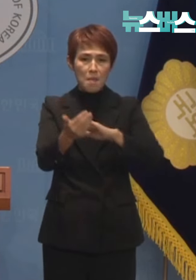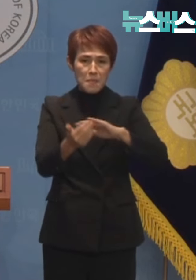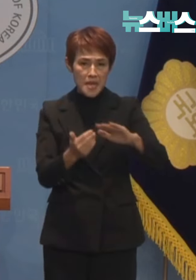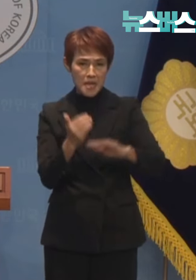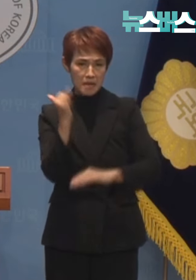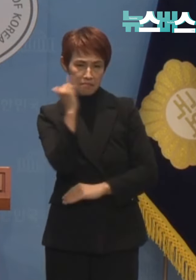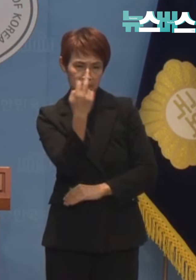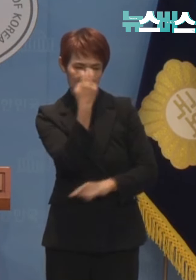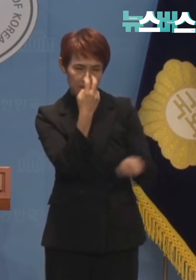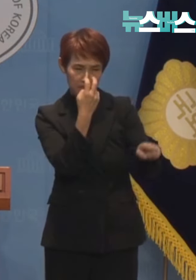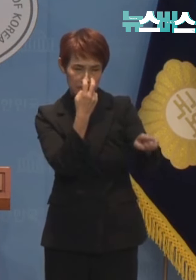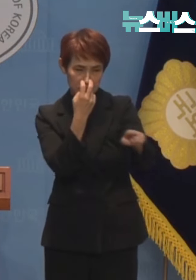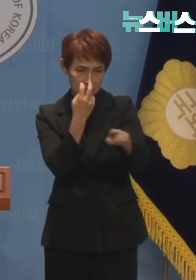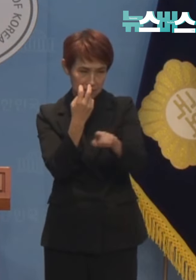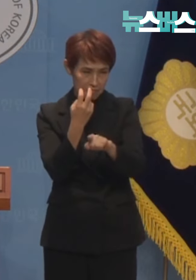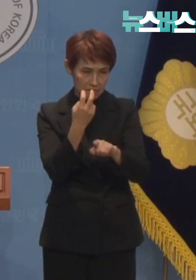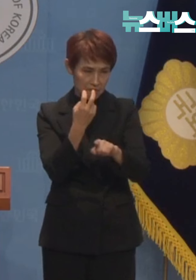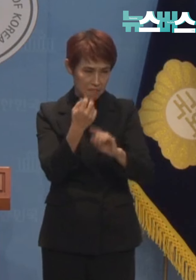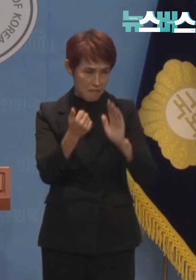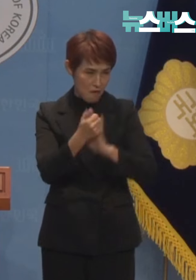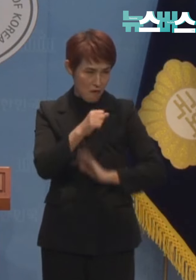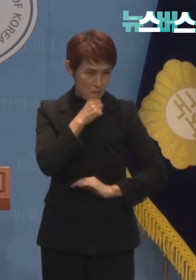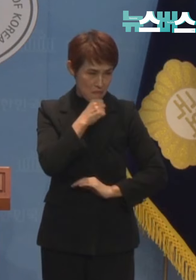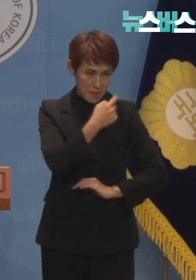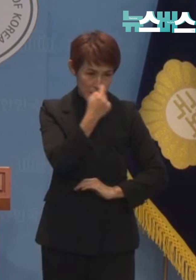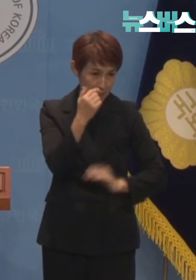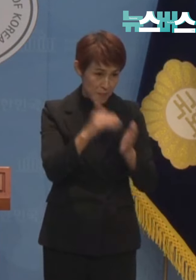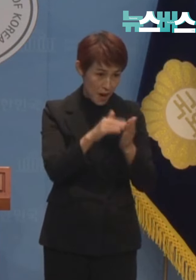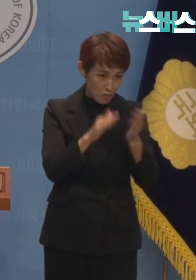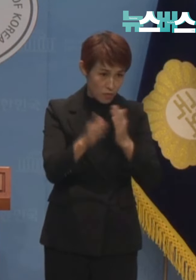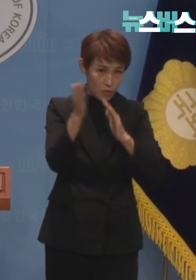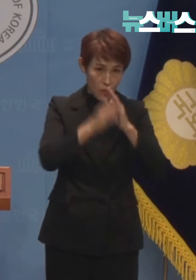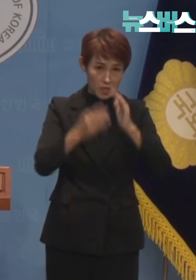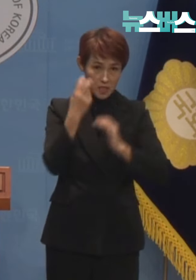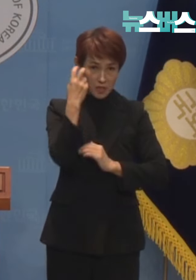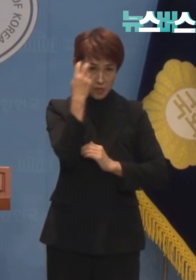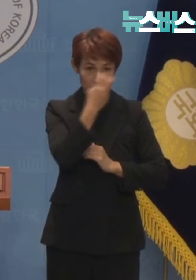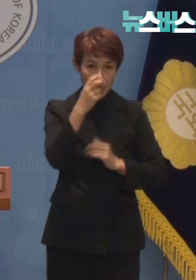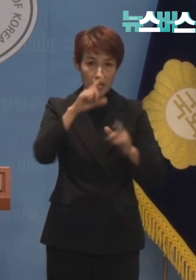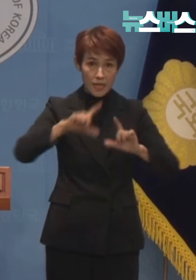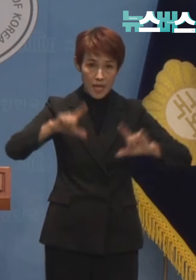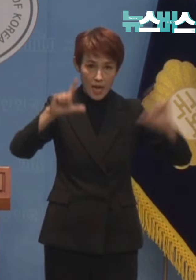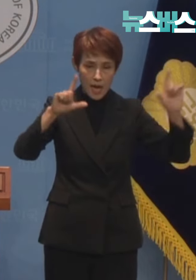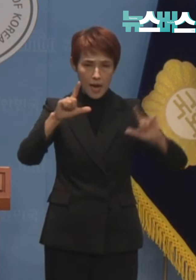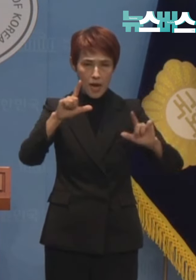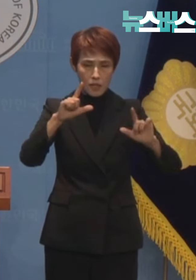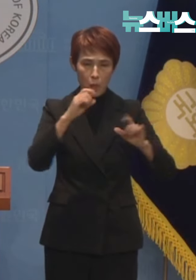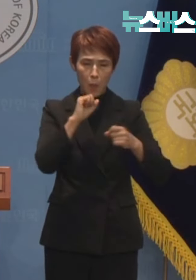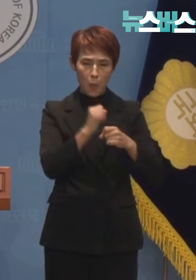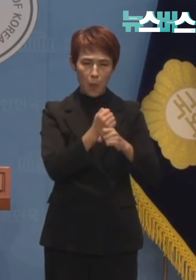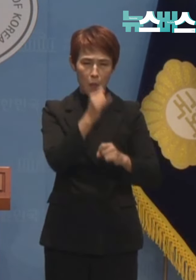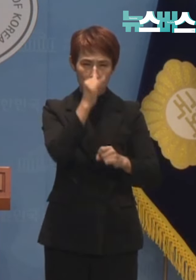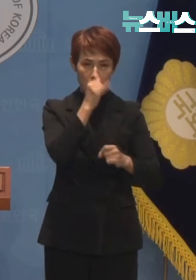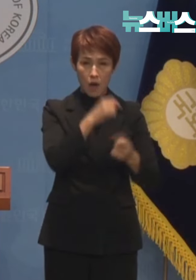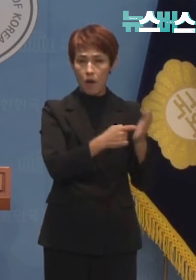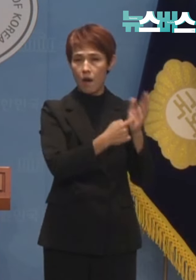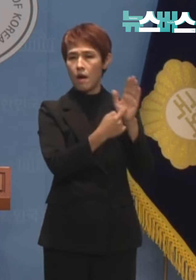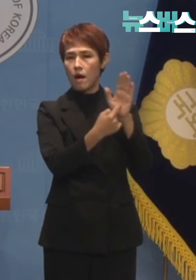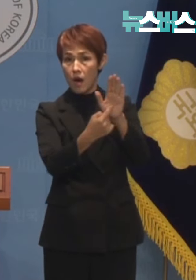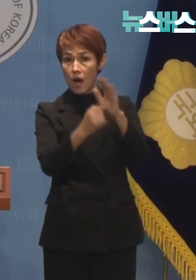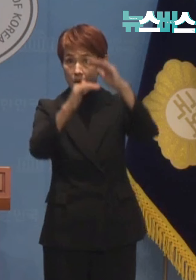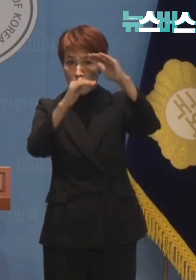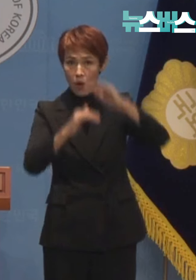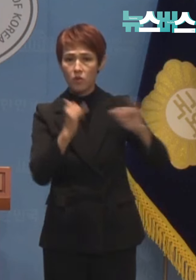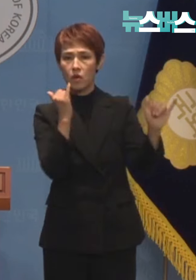돌려서 지지 성향을 확인하고 공식 여론조사 날에는 방해조사를 실시해서 여론을 조작할 수 있다는